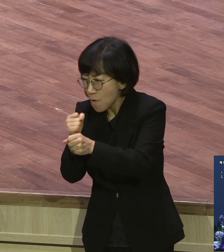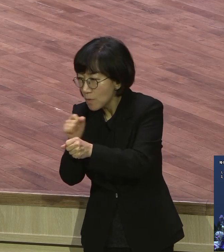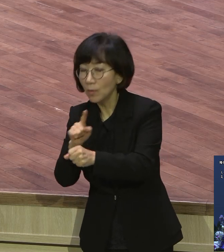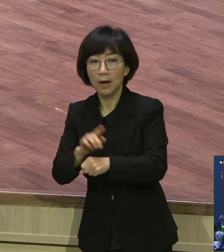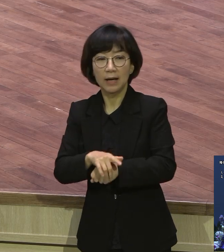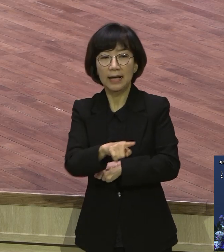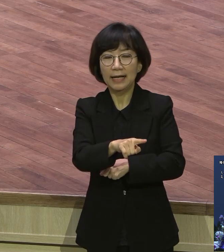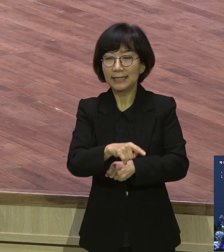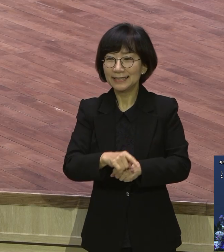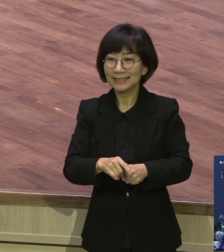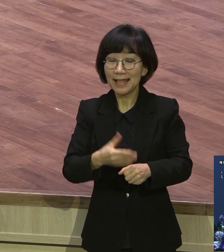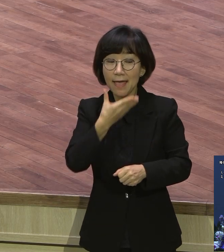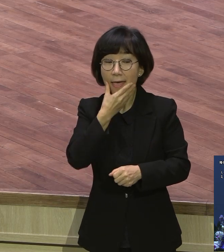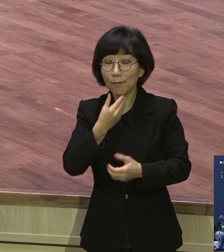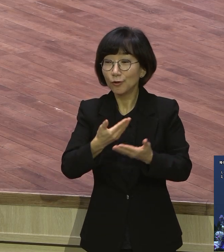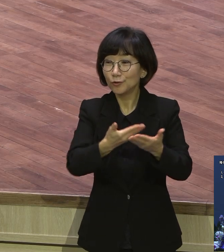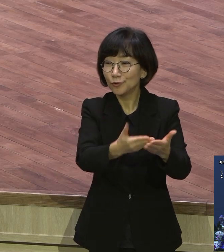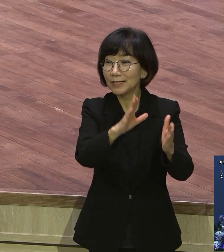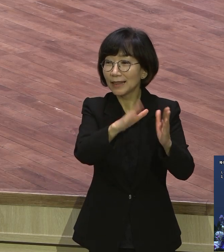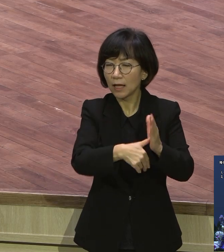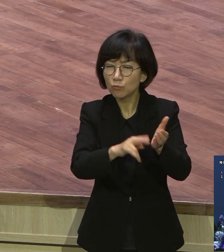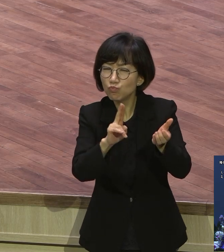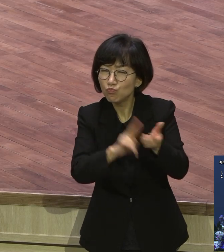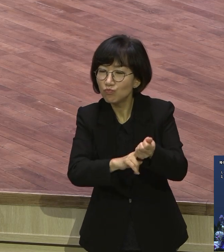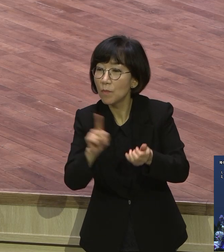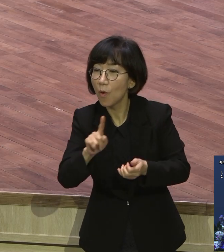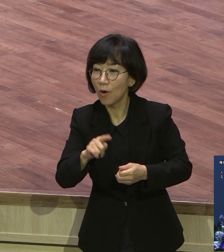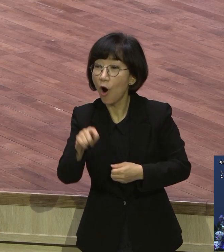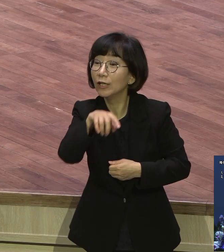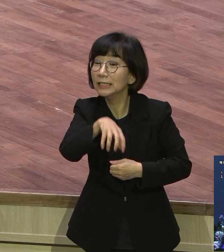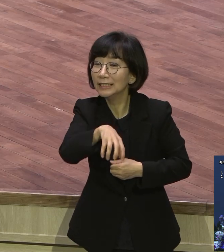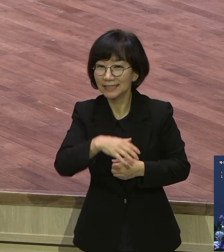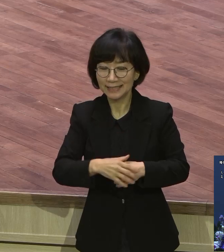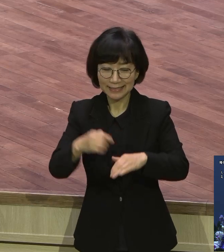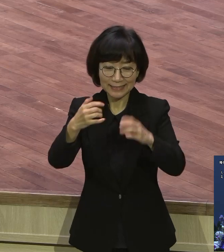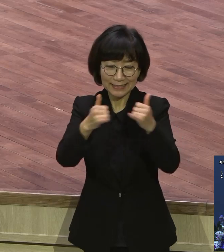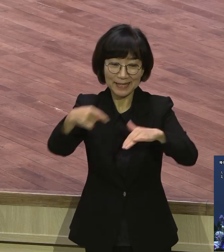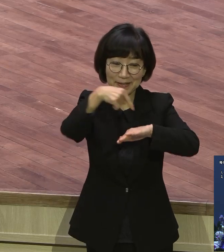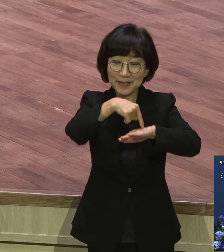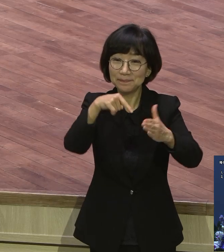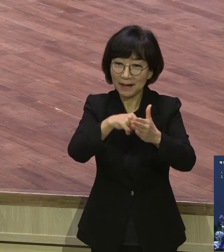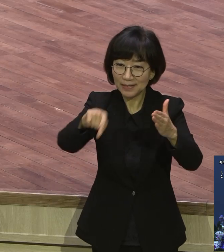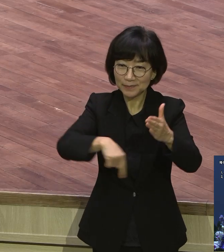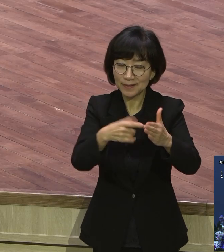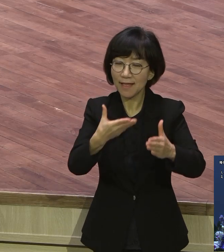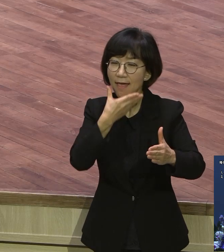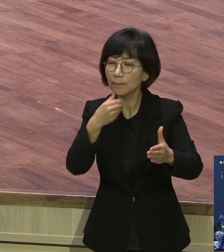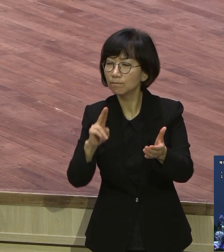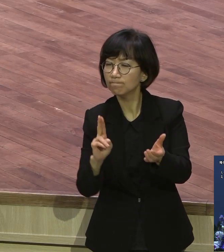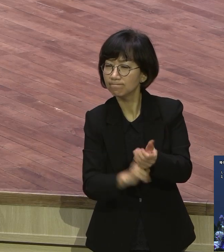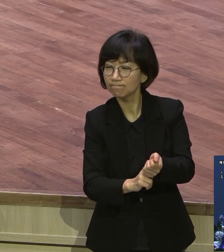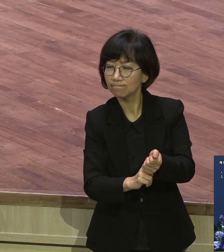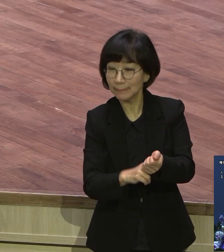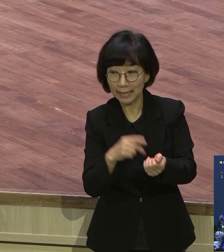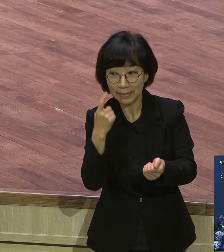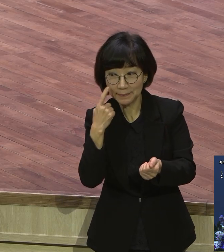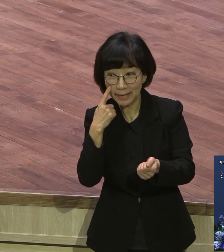게 뭐냐 사람의 마음속에 행복을 숨겨두자 그런 결론들이 했어요